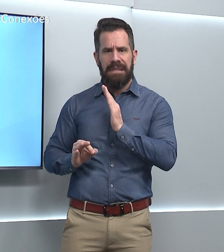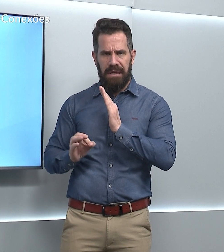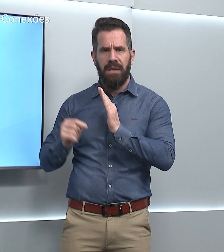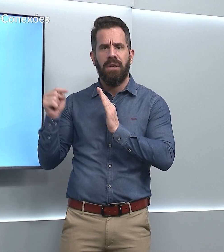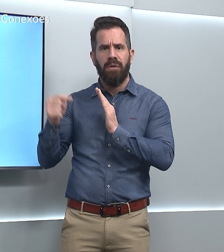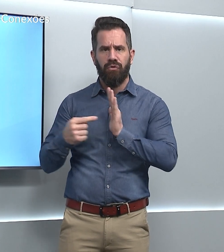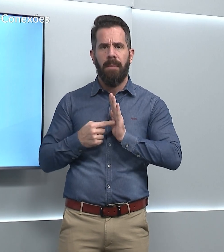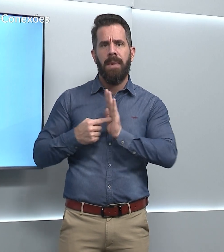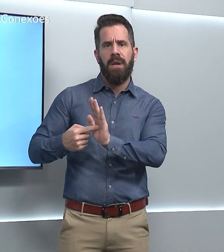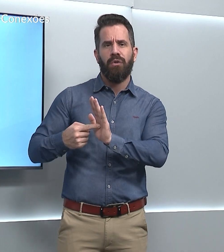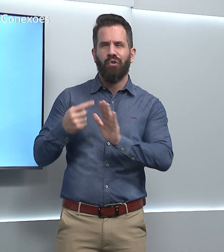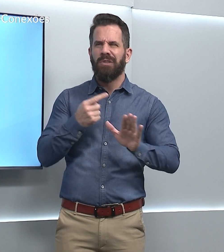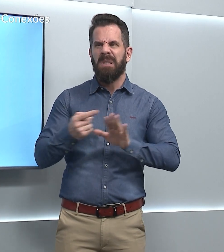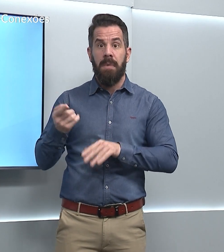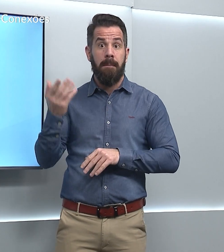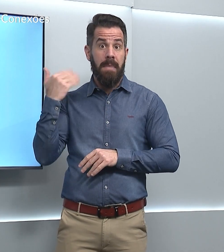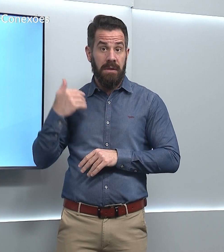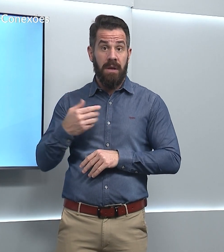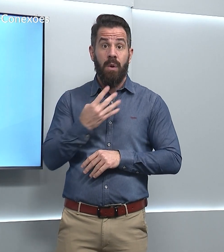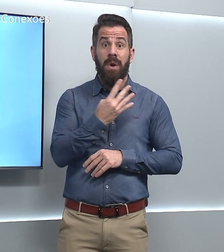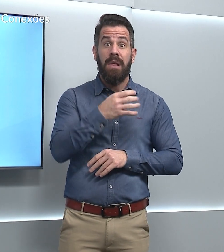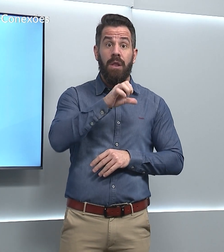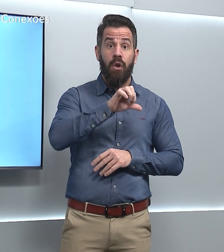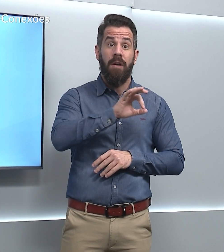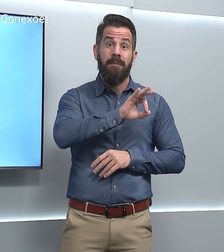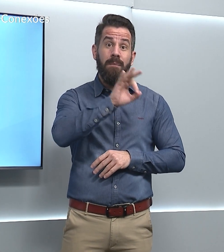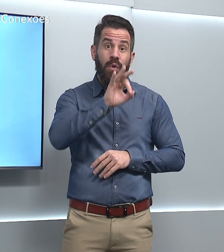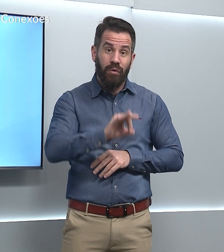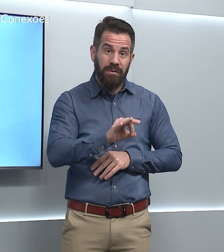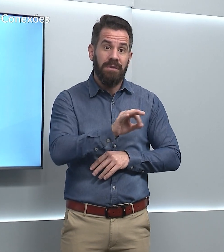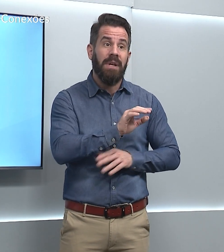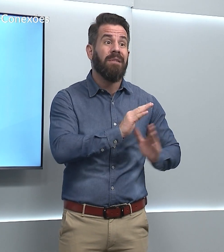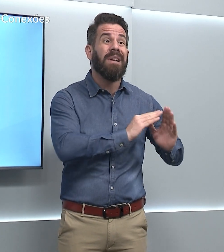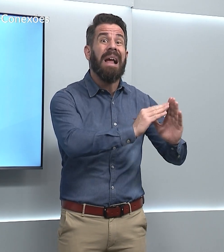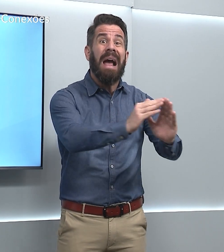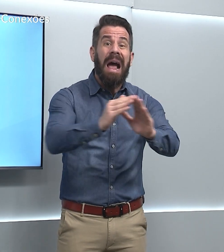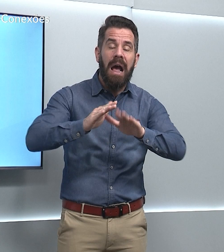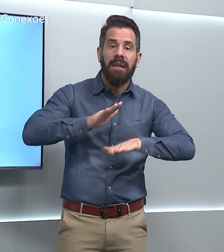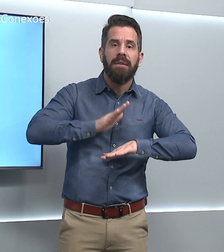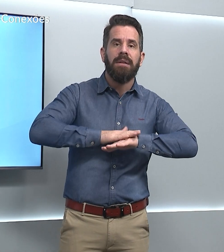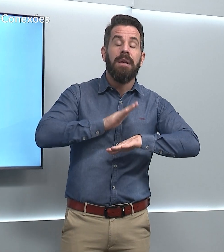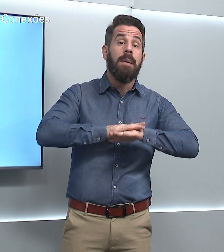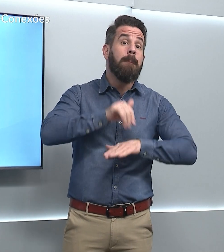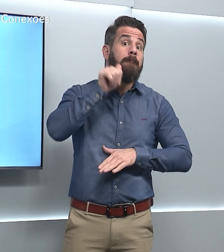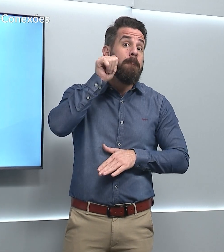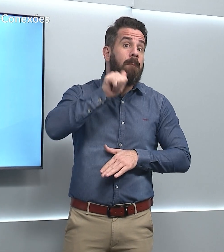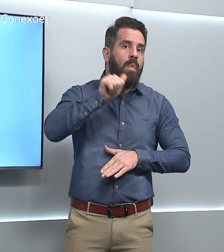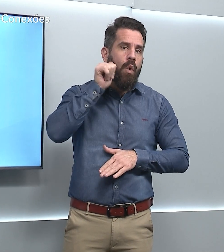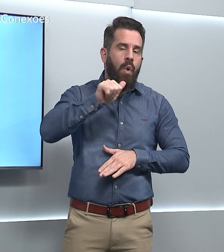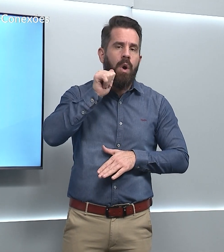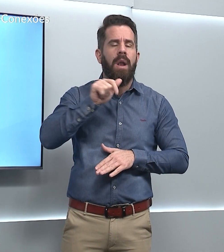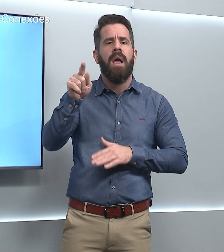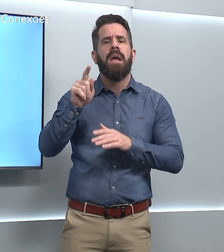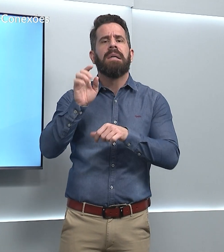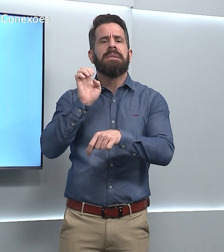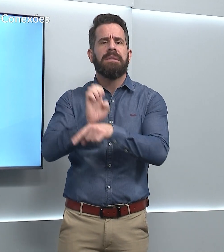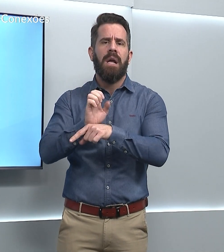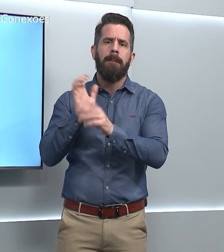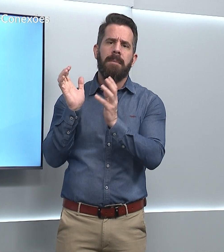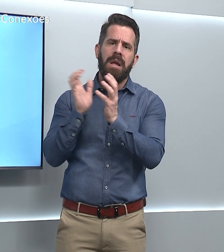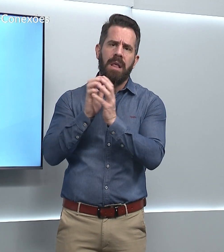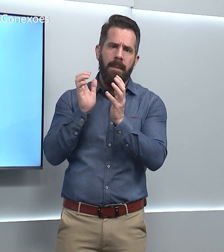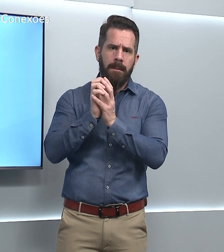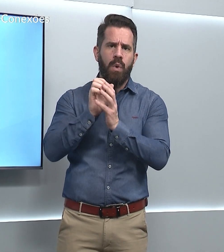49% dos domicílios brasileiros são sustentados por mulheres. Nos estados de Pernambuco,